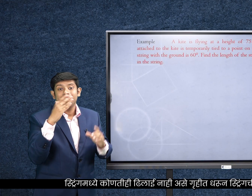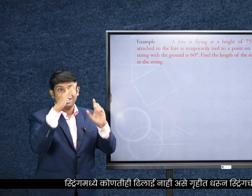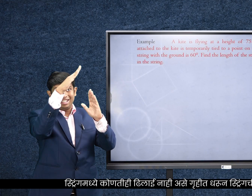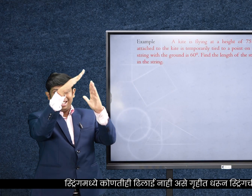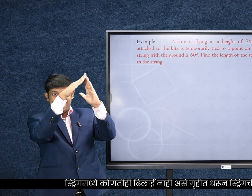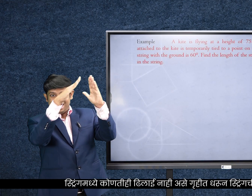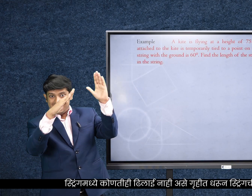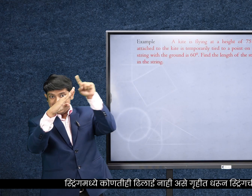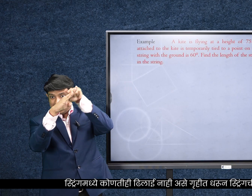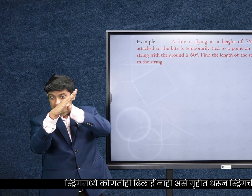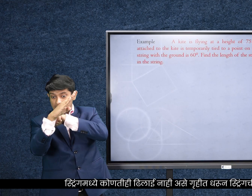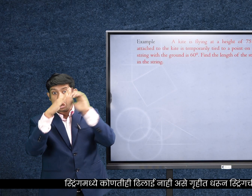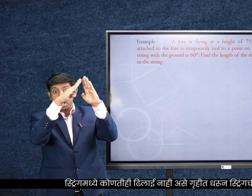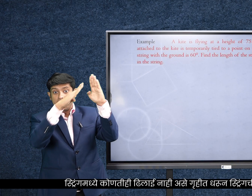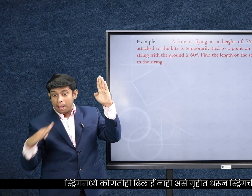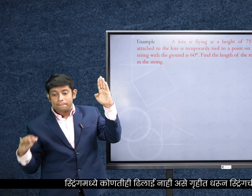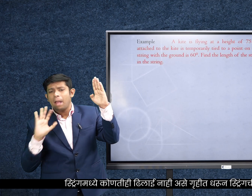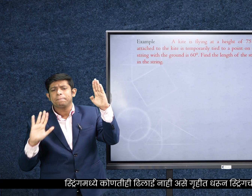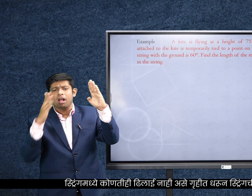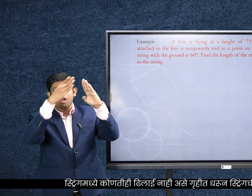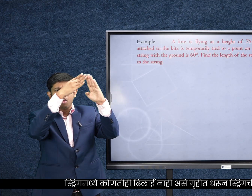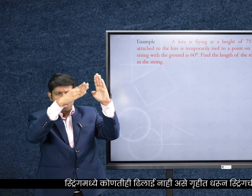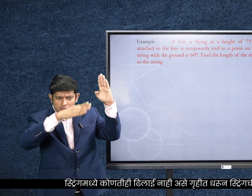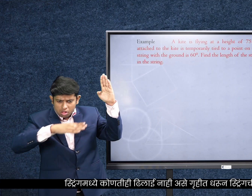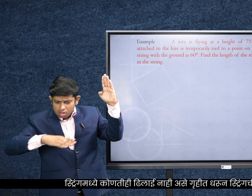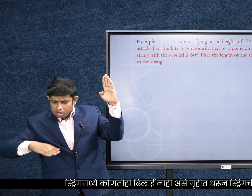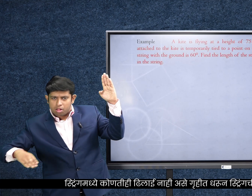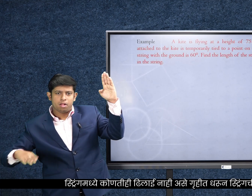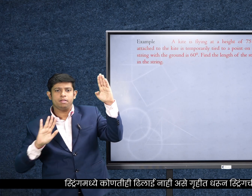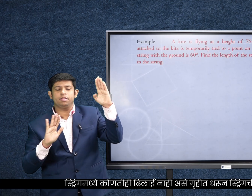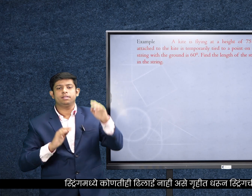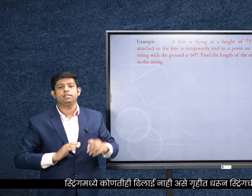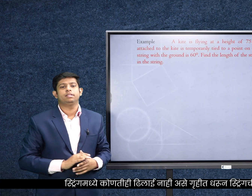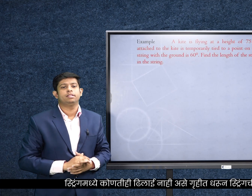स्ट्रिंगमध्ये कोणतीही ढिलाई नाही असे गृहीत धरून स्ट्रिंगची लांबी शोधा.